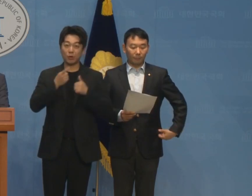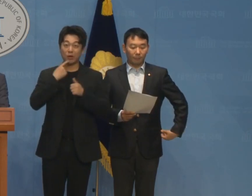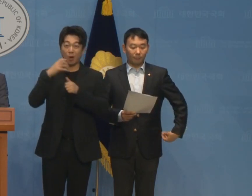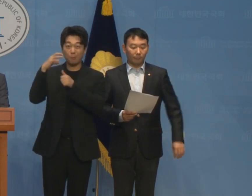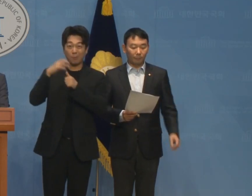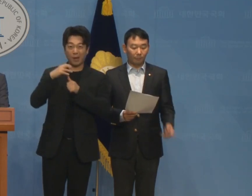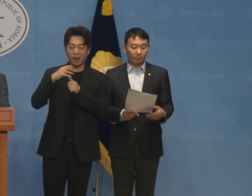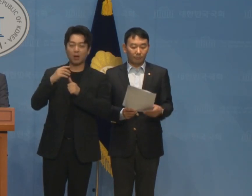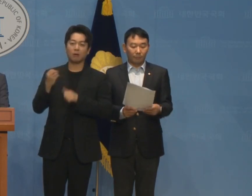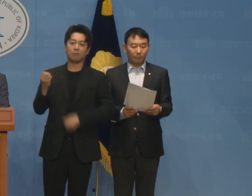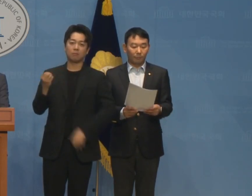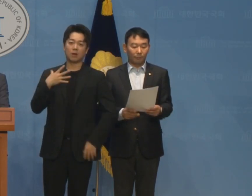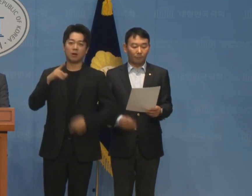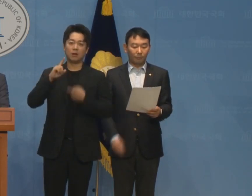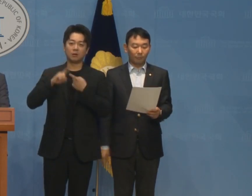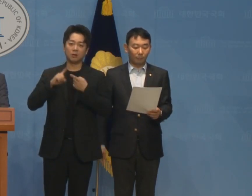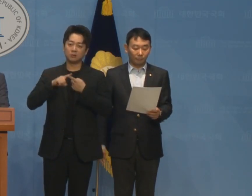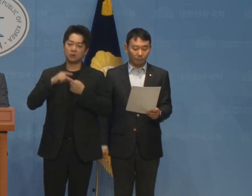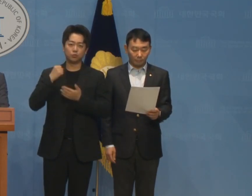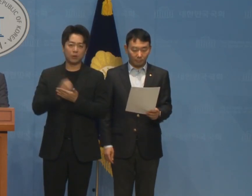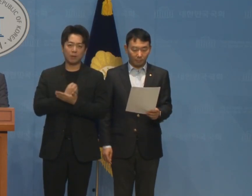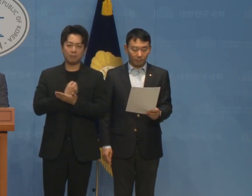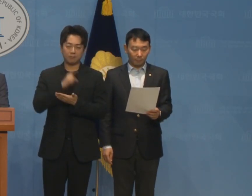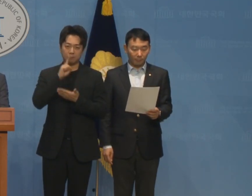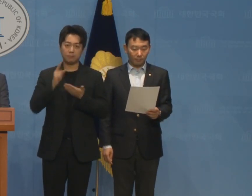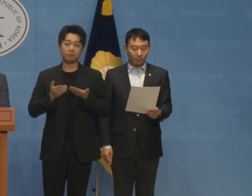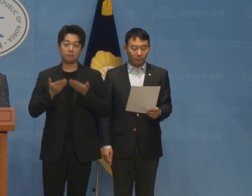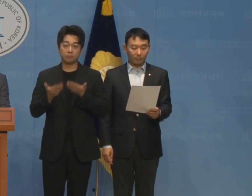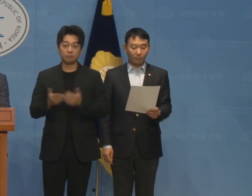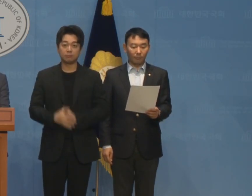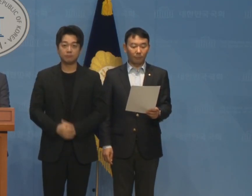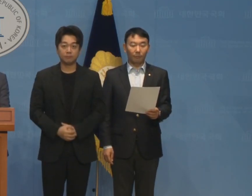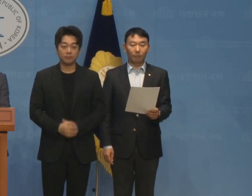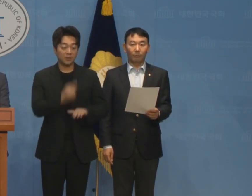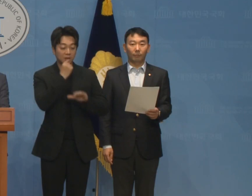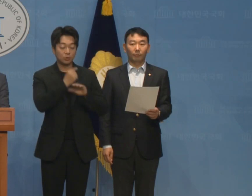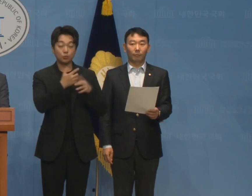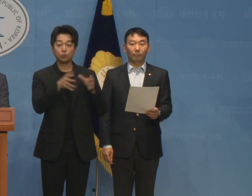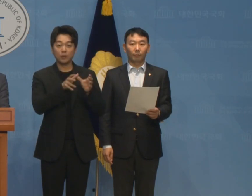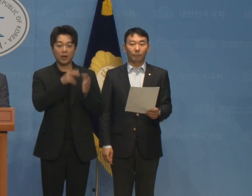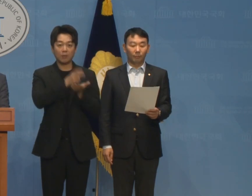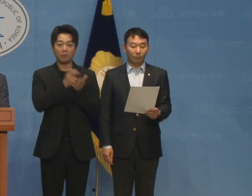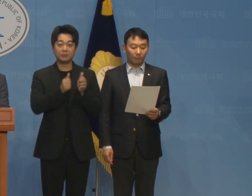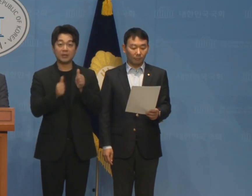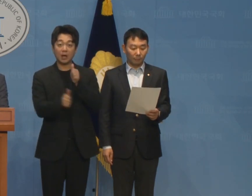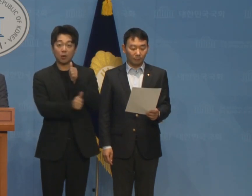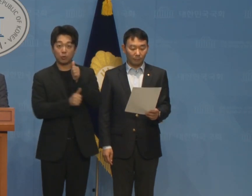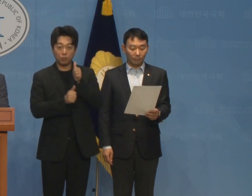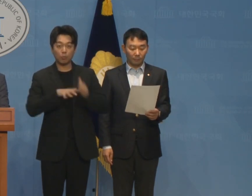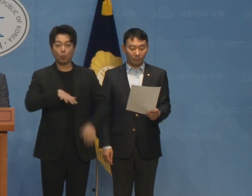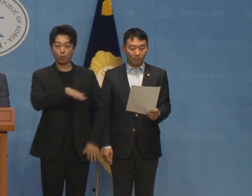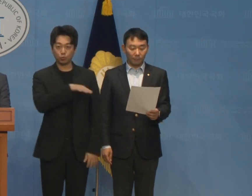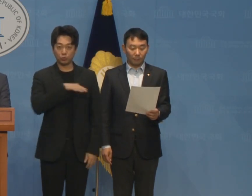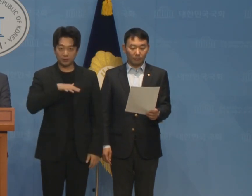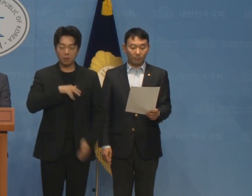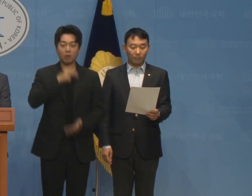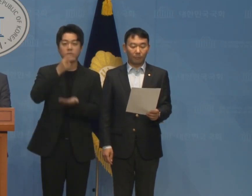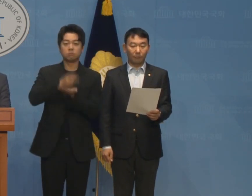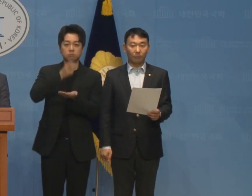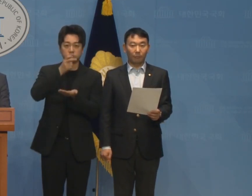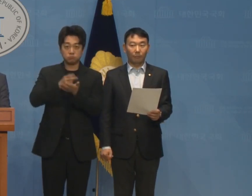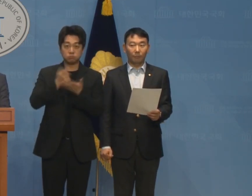대하여 깊은 유감을 표하며 민주당 법사위원은 적법 절차에 따라 반드시